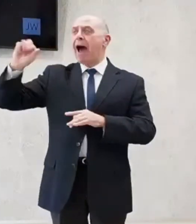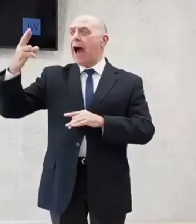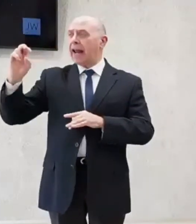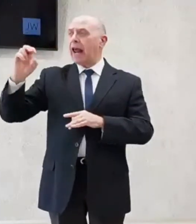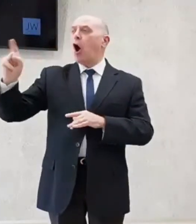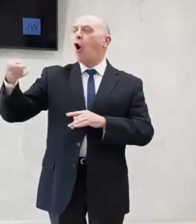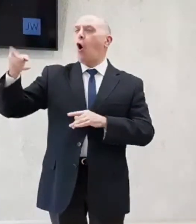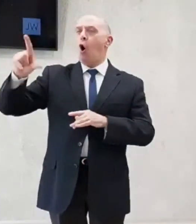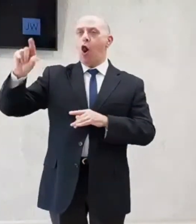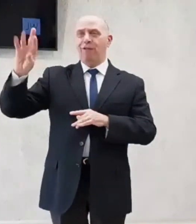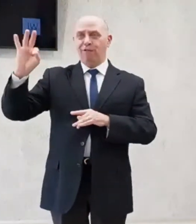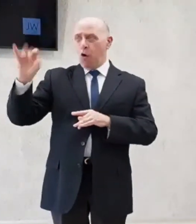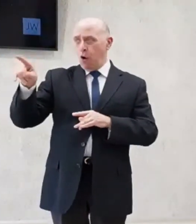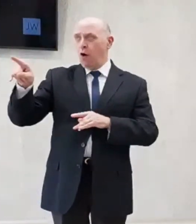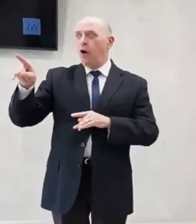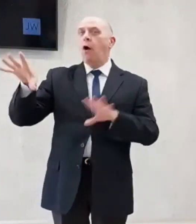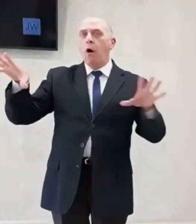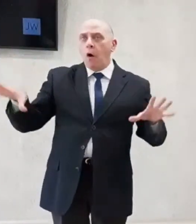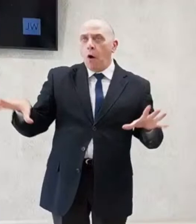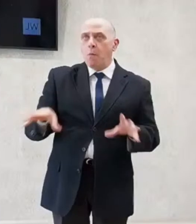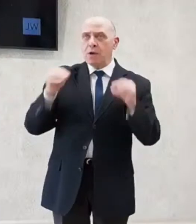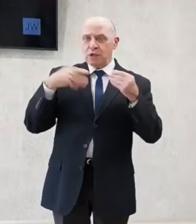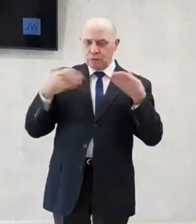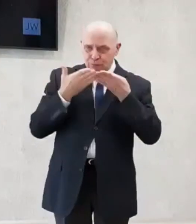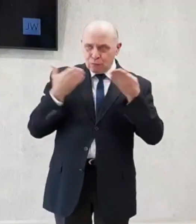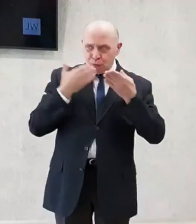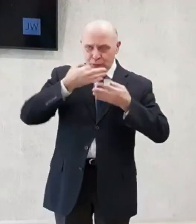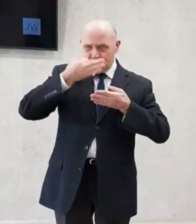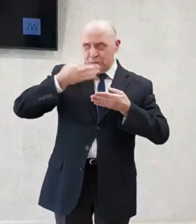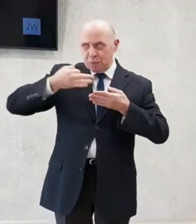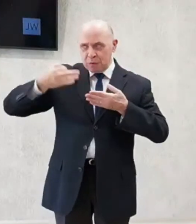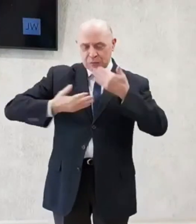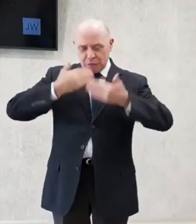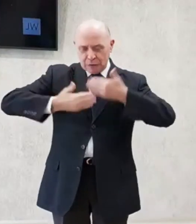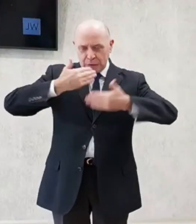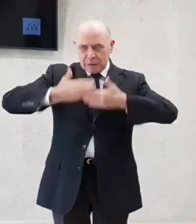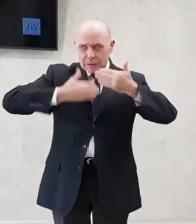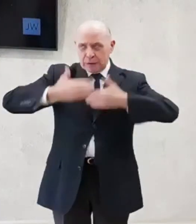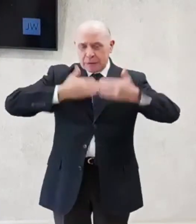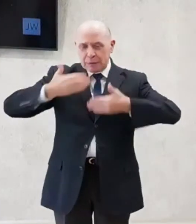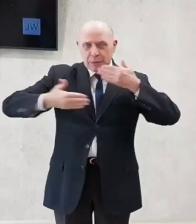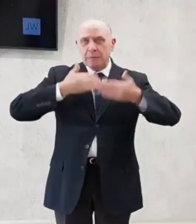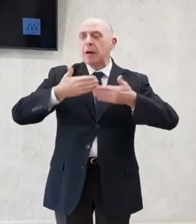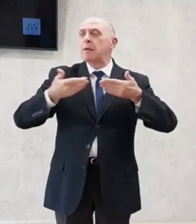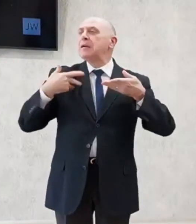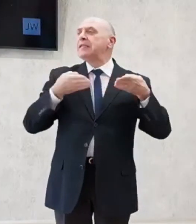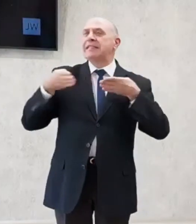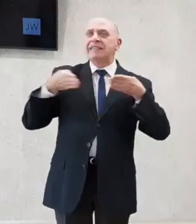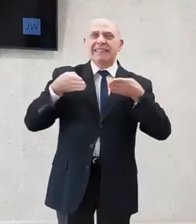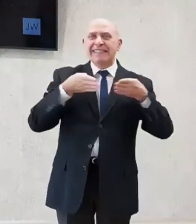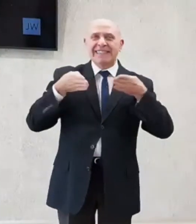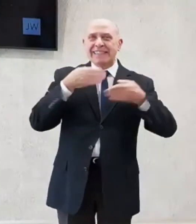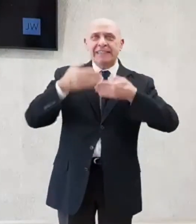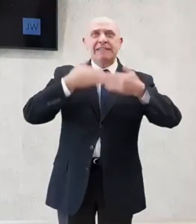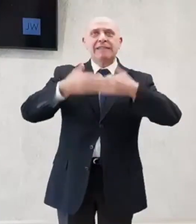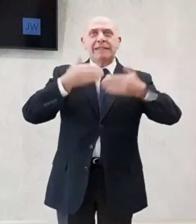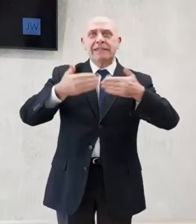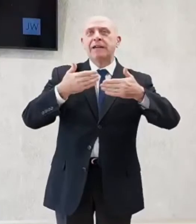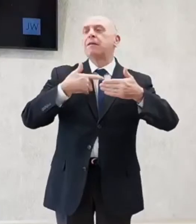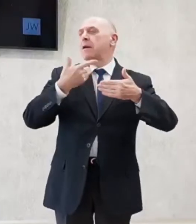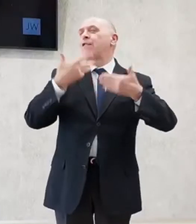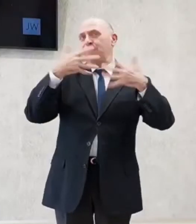considerazione sistematica della parola di Dio la Bibbia continuò il suo percorso di studio biblico poi in un'altra località